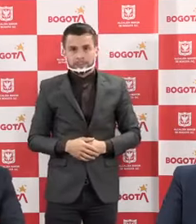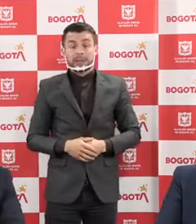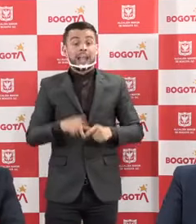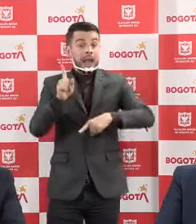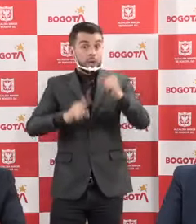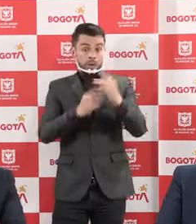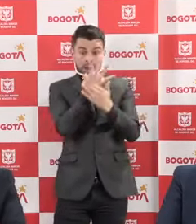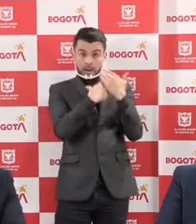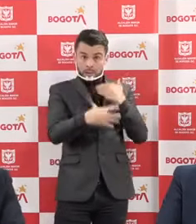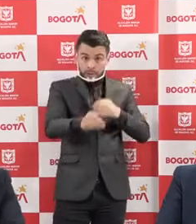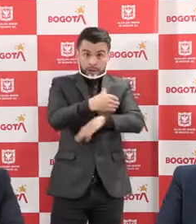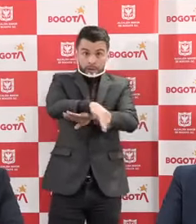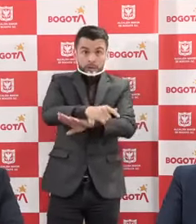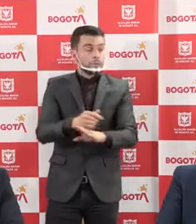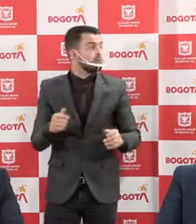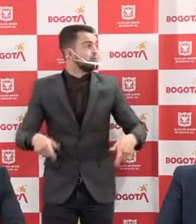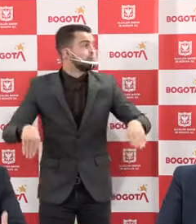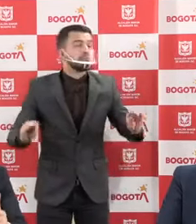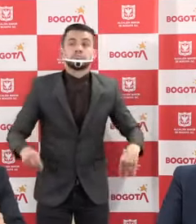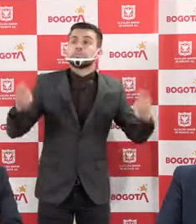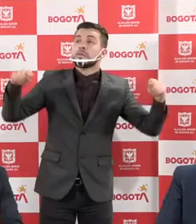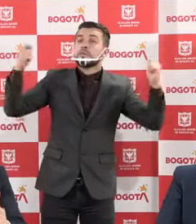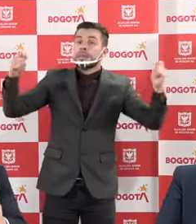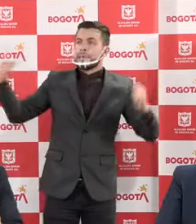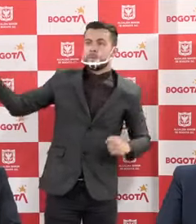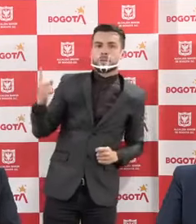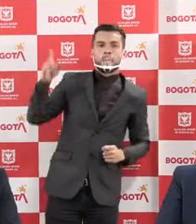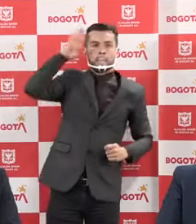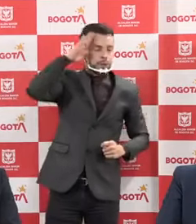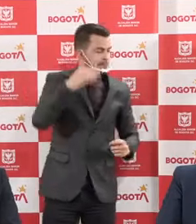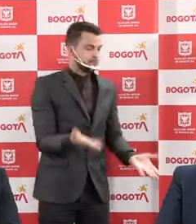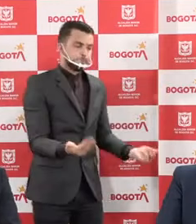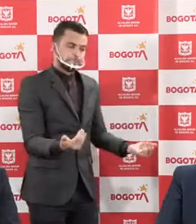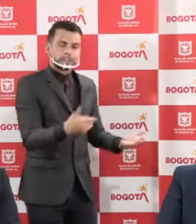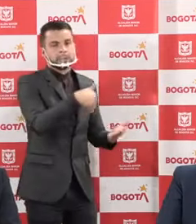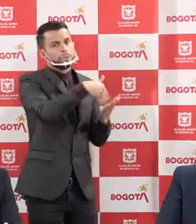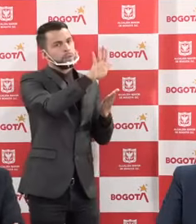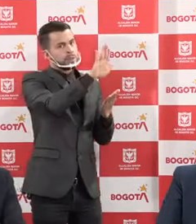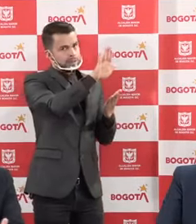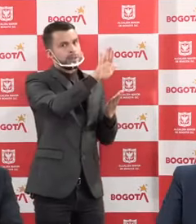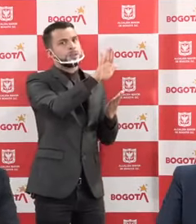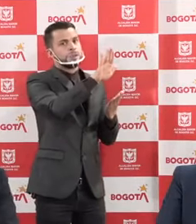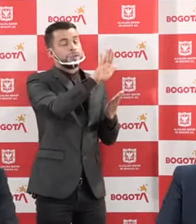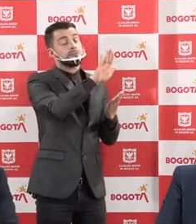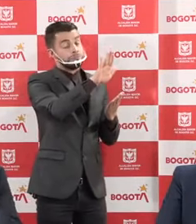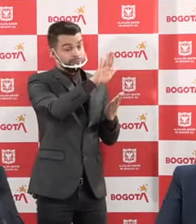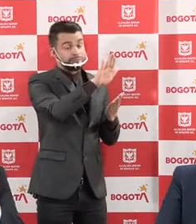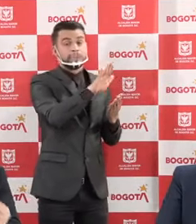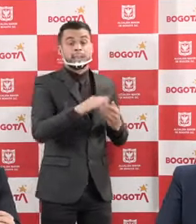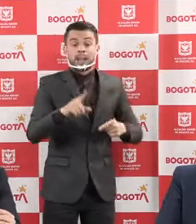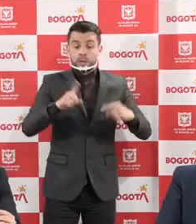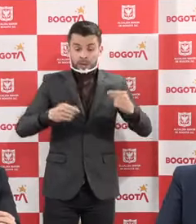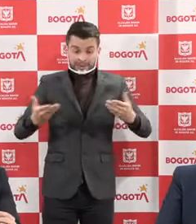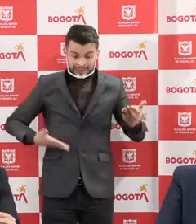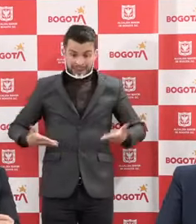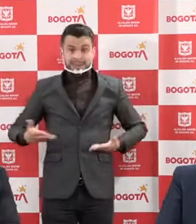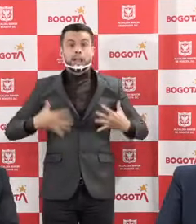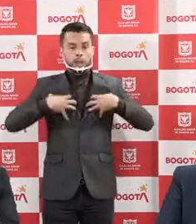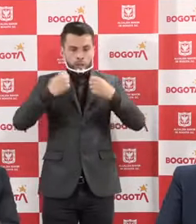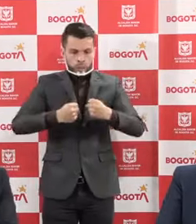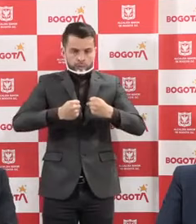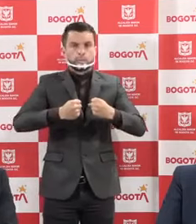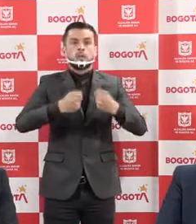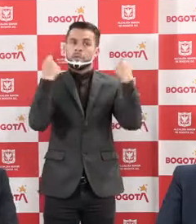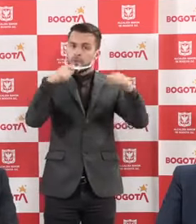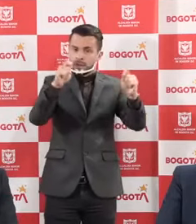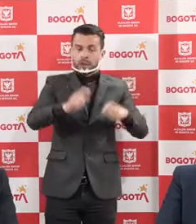serán retirados por la fuerza pública es fundamental que todos sin excepción formales informales pongamos nuestra cuota de cuidado